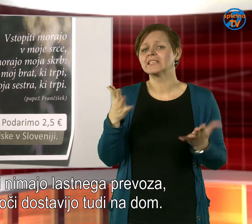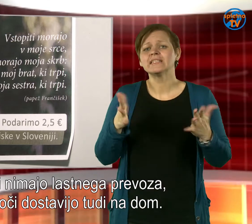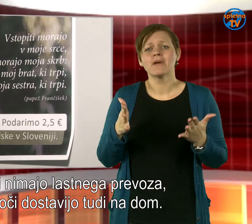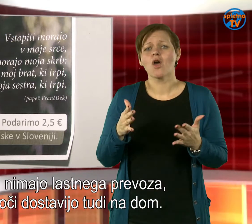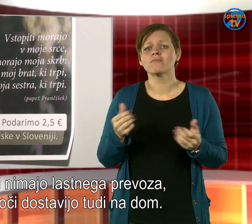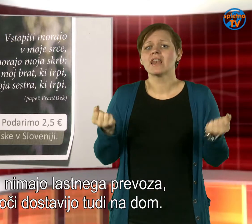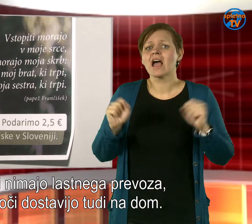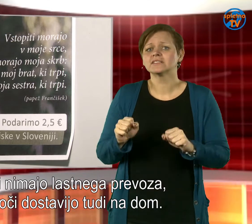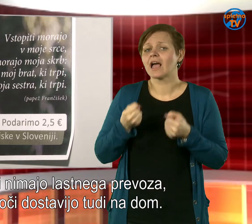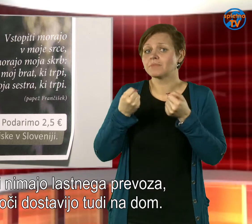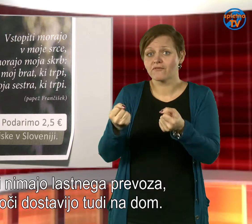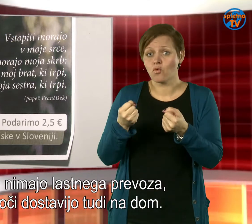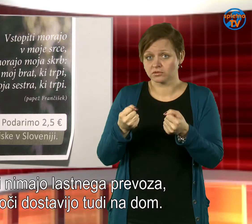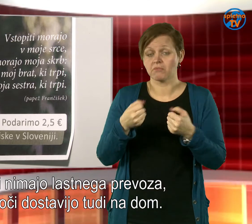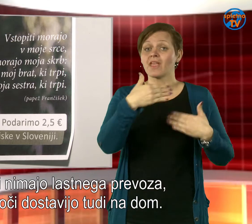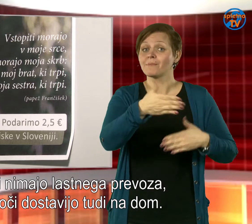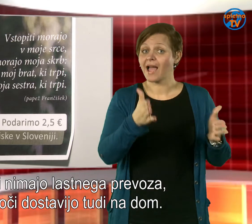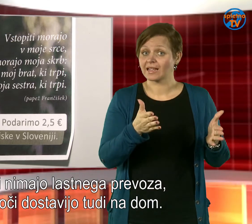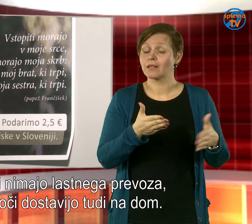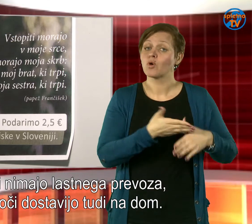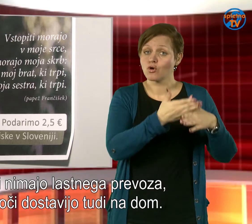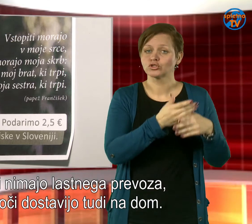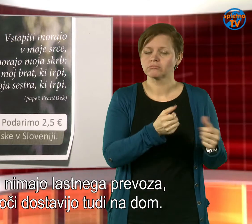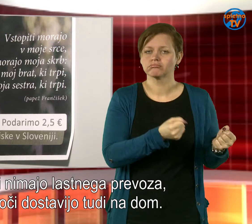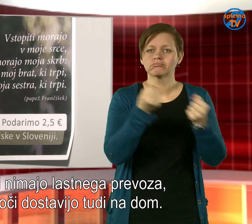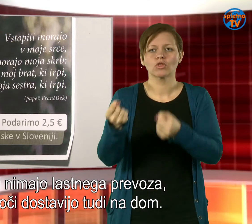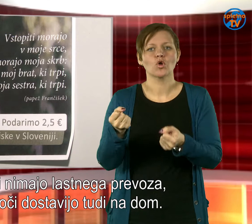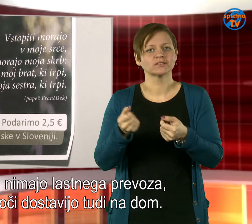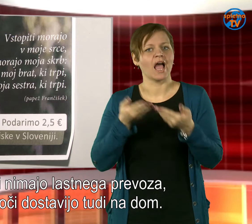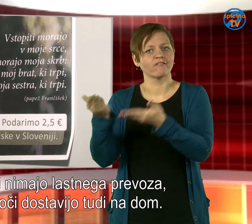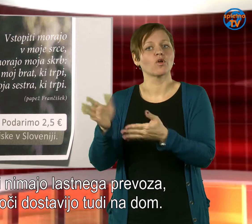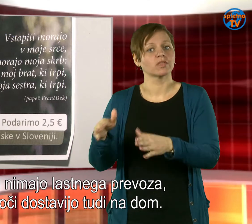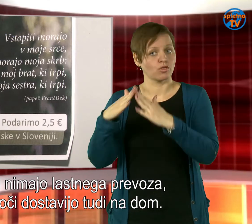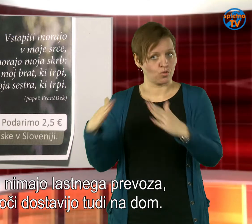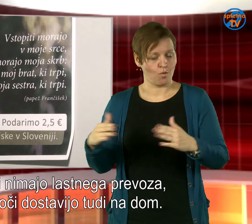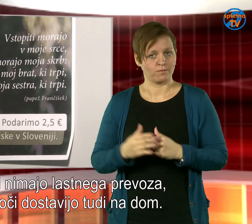Osebam, ki nimajo lastnega prevoza, paket pomoči dostavijo tudi na dom.